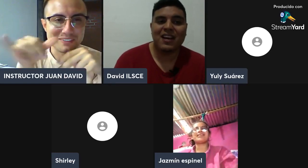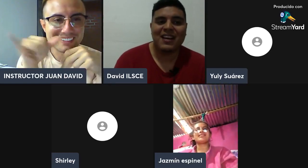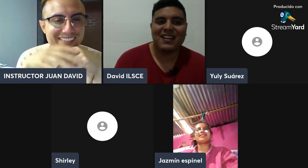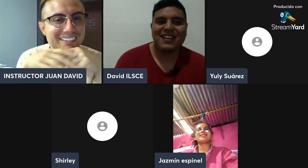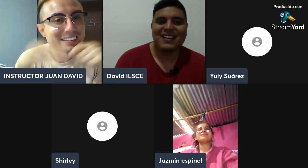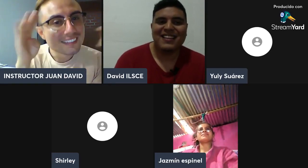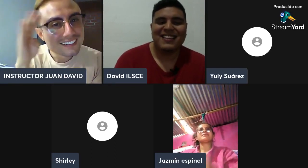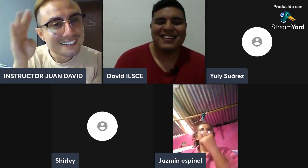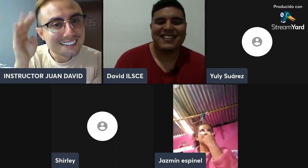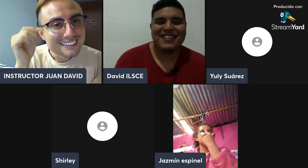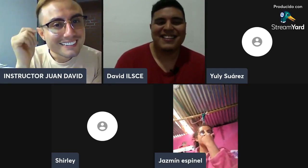hola.